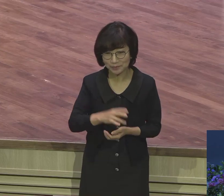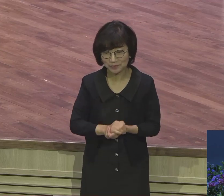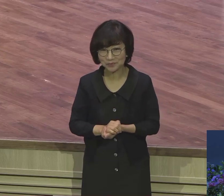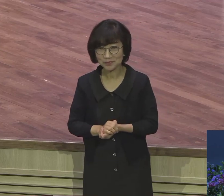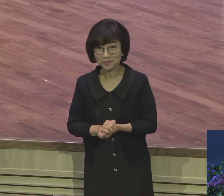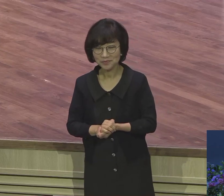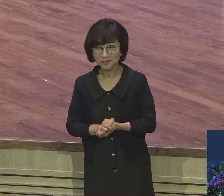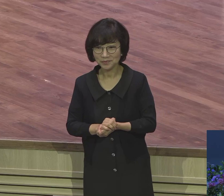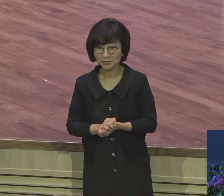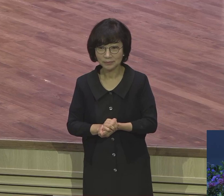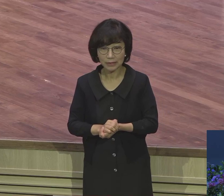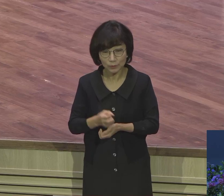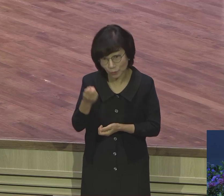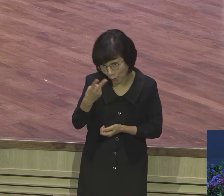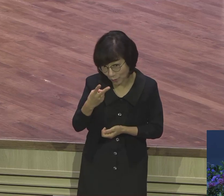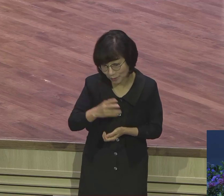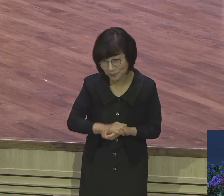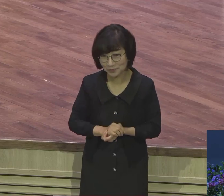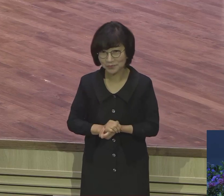무슨 텐트.